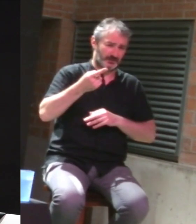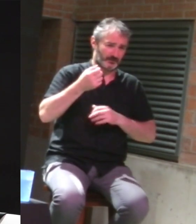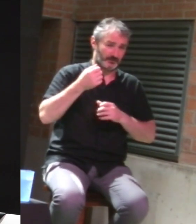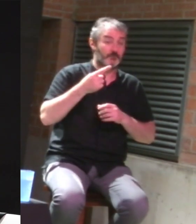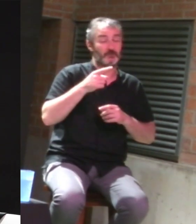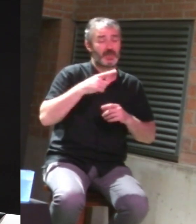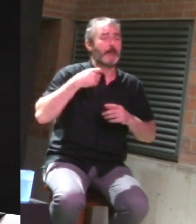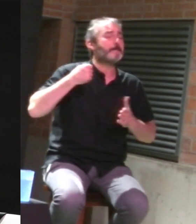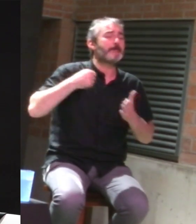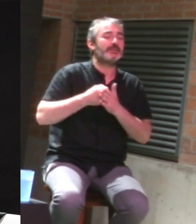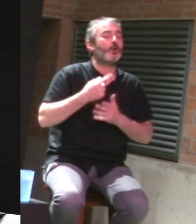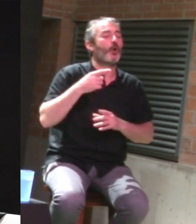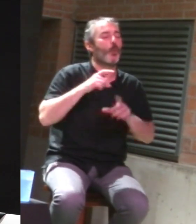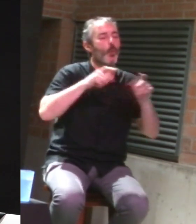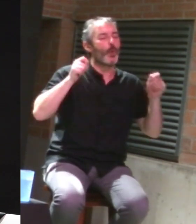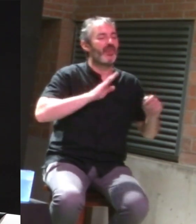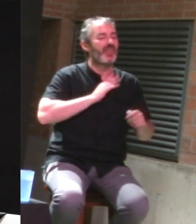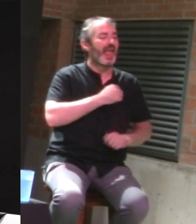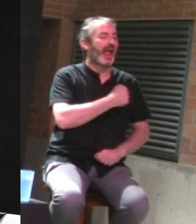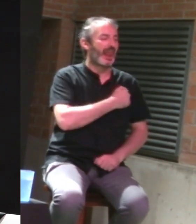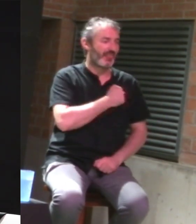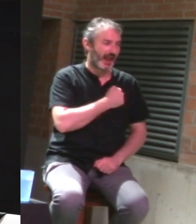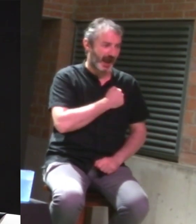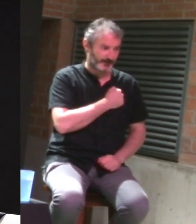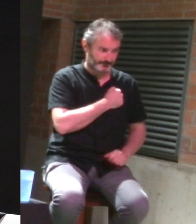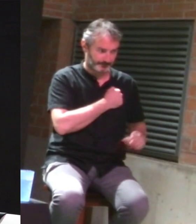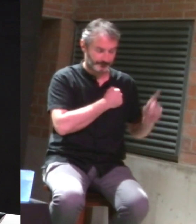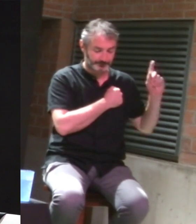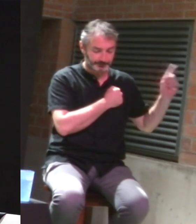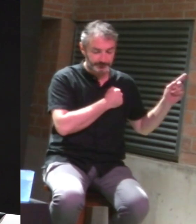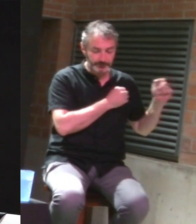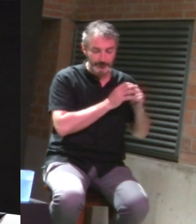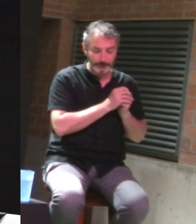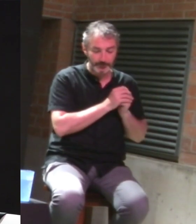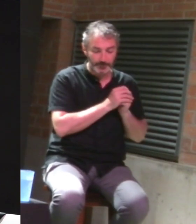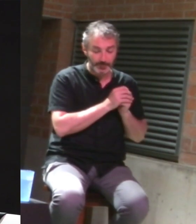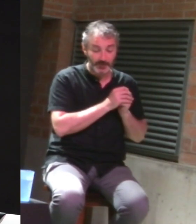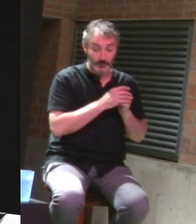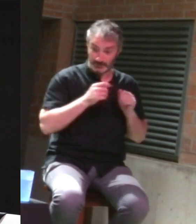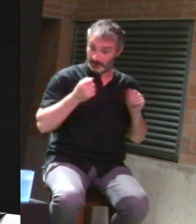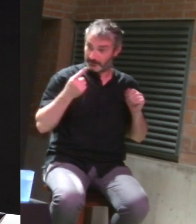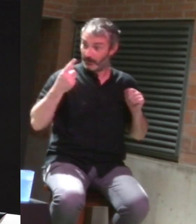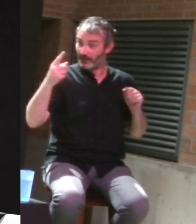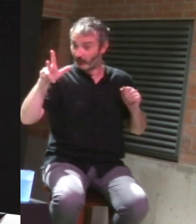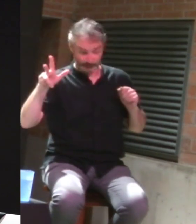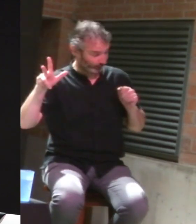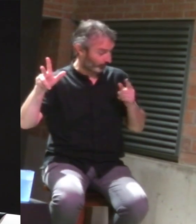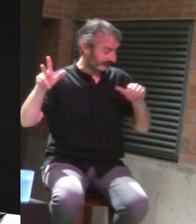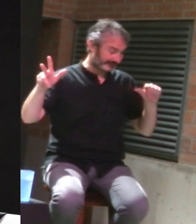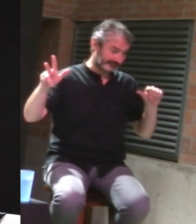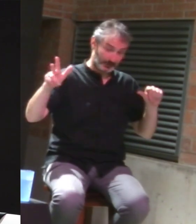de la canadenca. Però fixeu-vos que de tant en tant, entre mig que hi ha hagut la gran repressió el